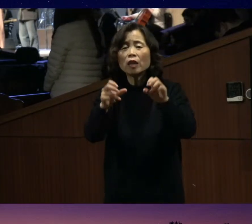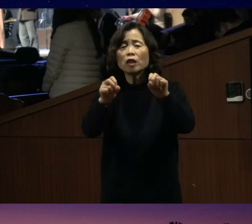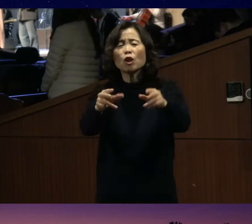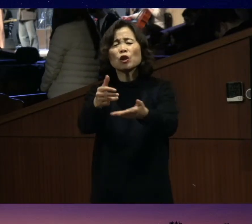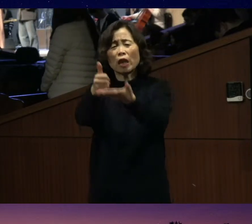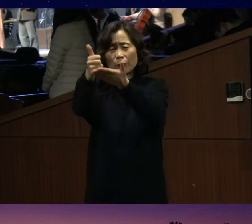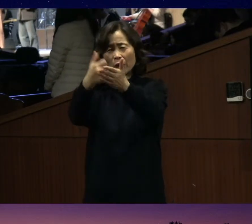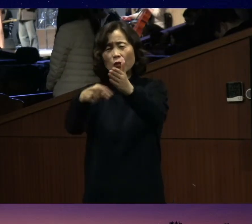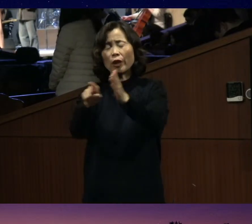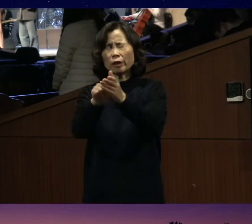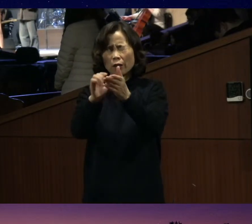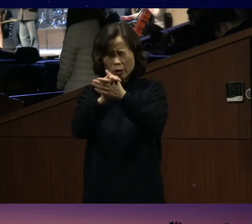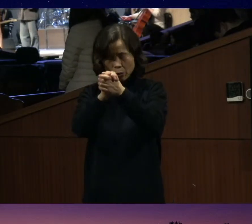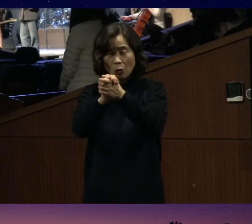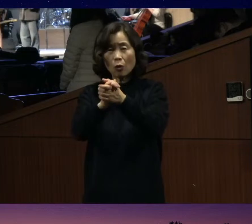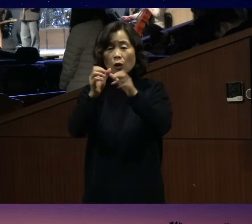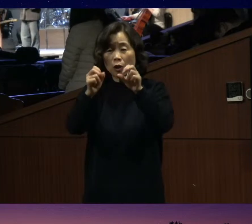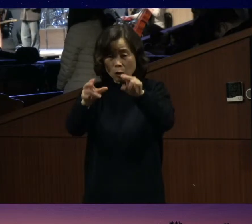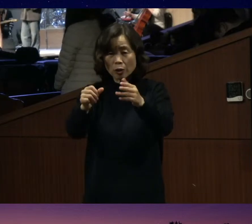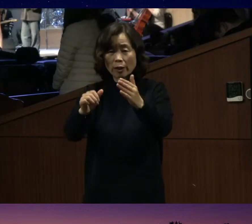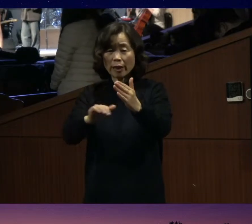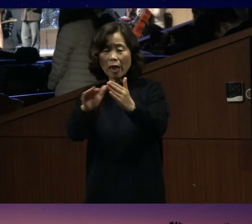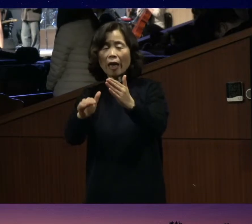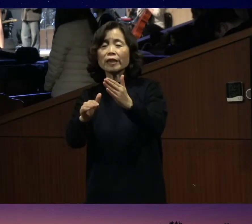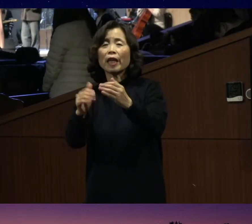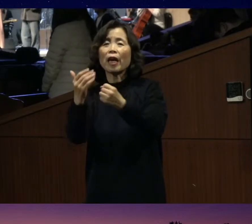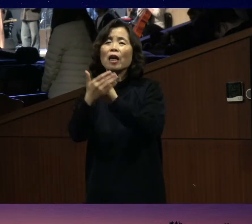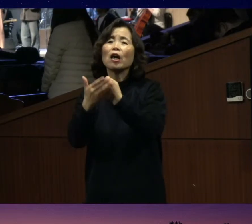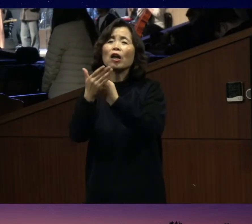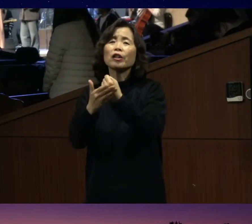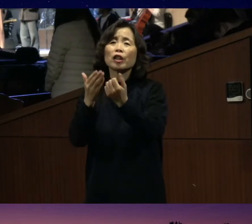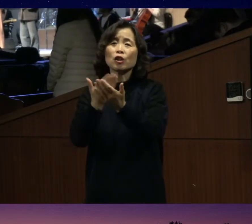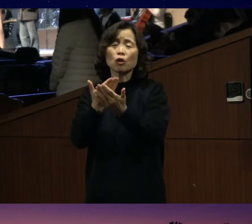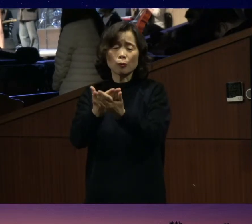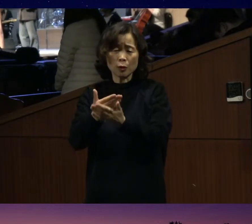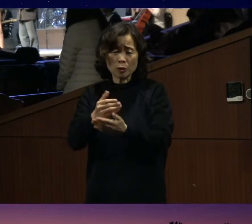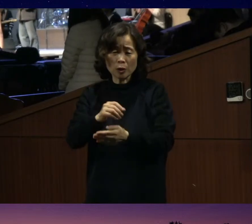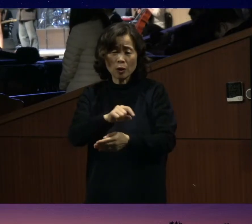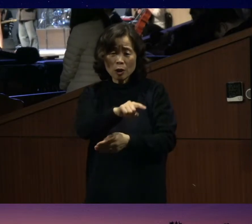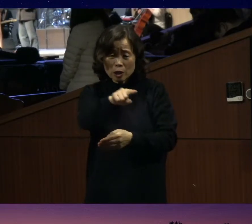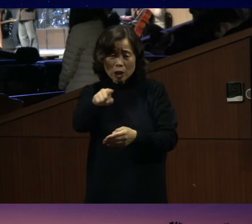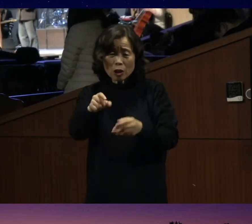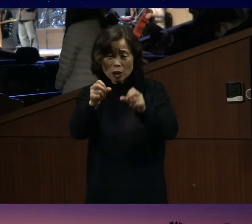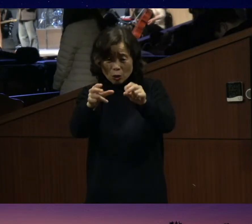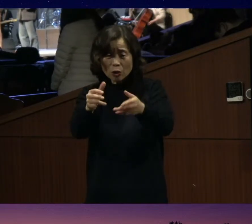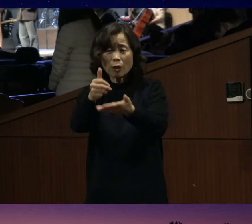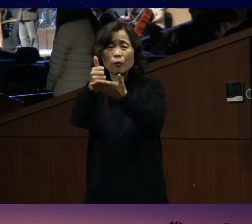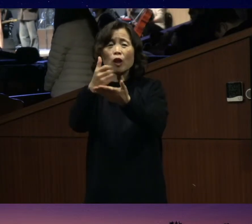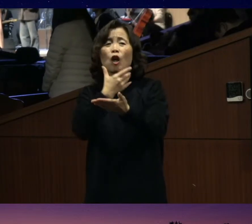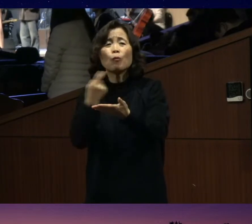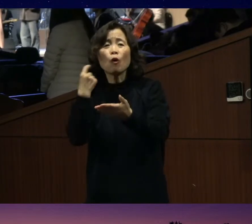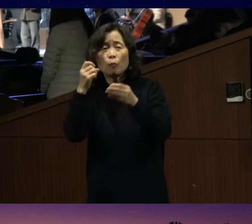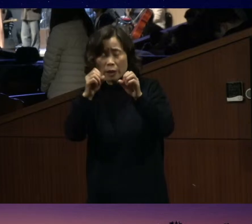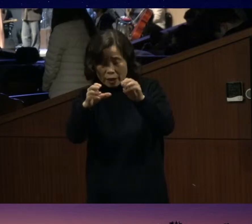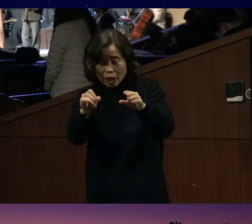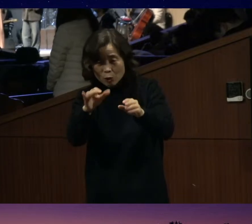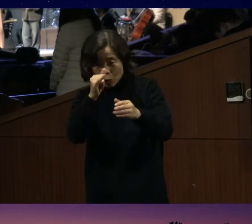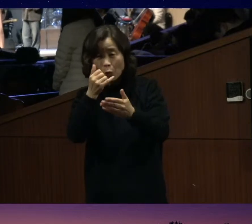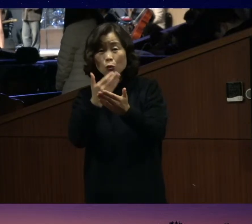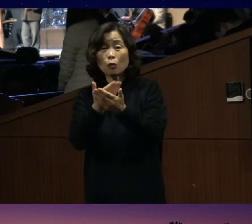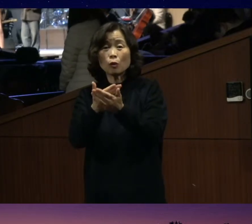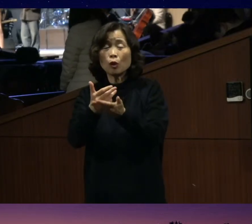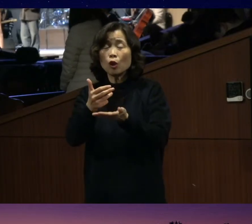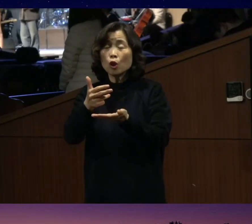기도할까요? 주님, 선교사님과 가정의 은혜를 베푸사 저들을 복음의 통로로 사용하여 주시옵소서. 주님 다시 오시는